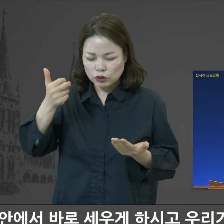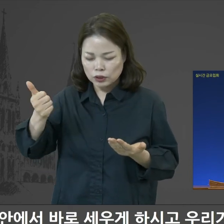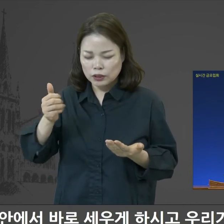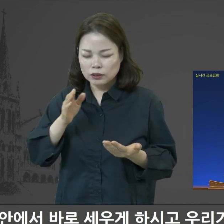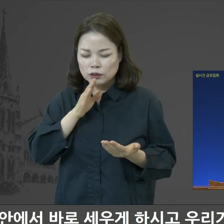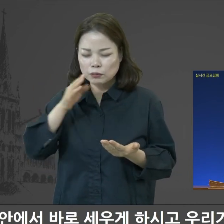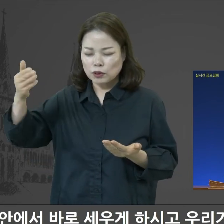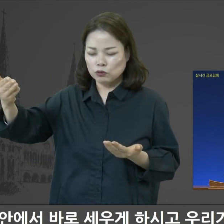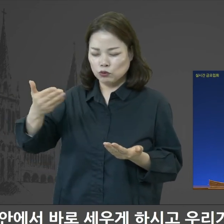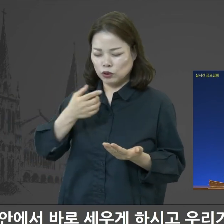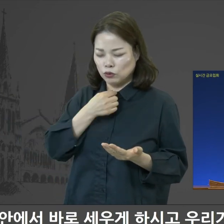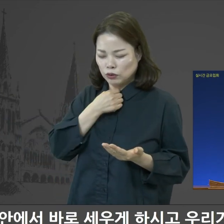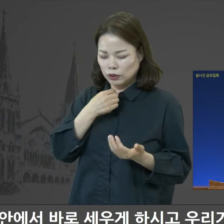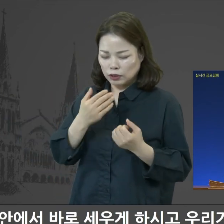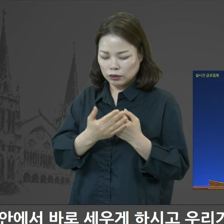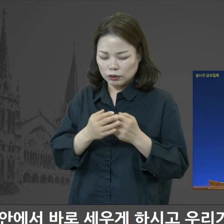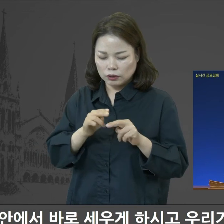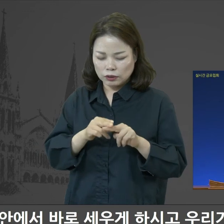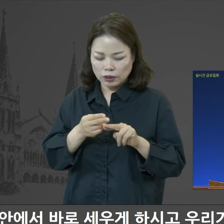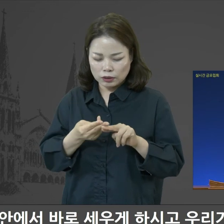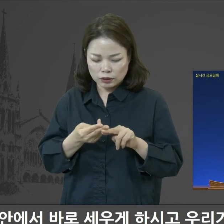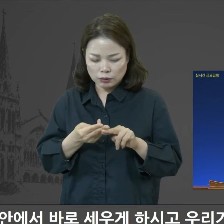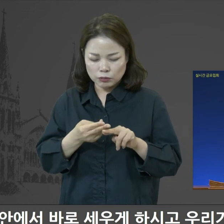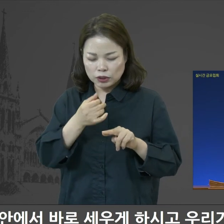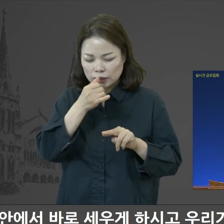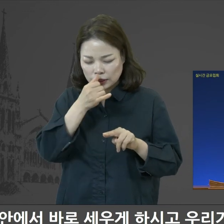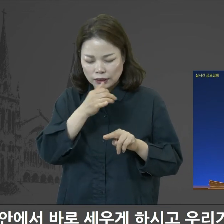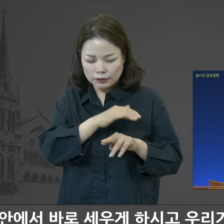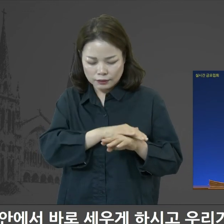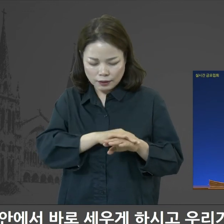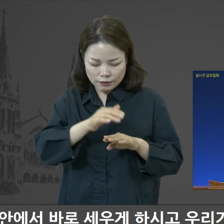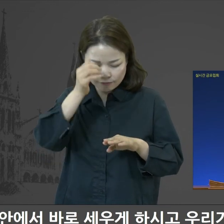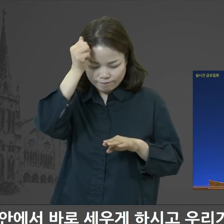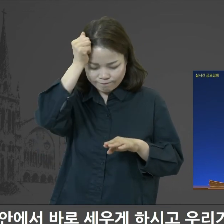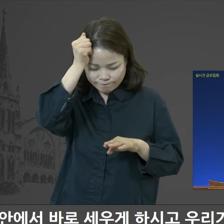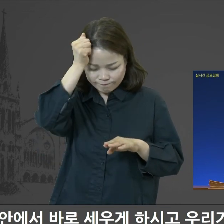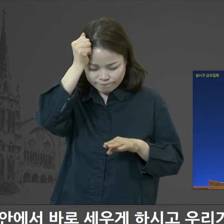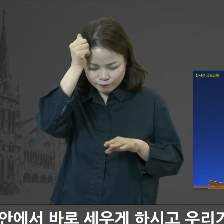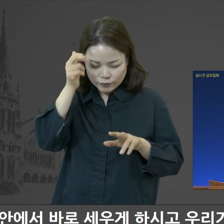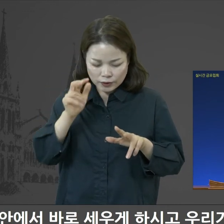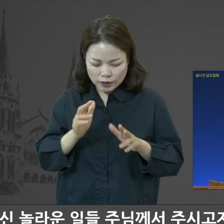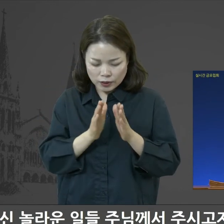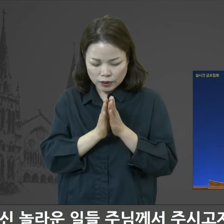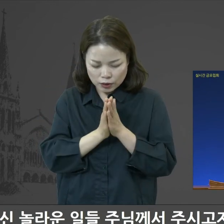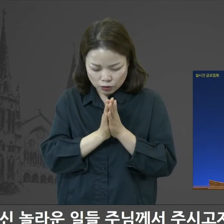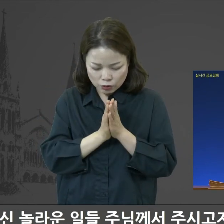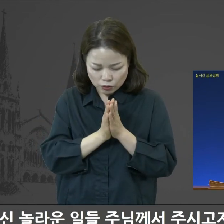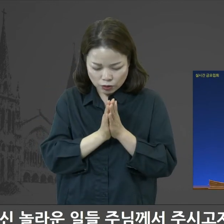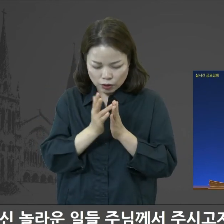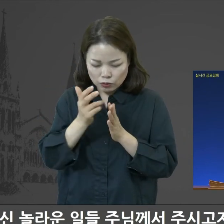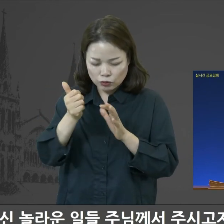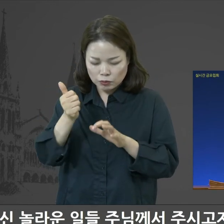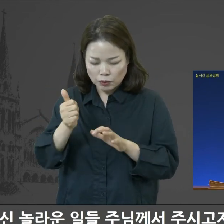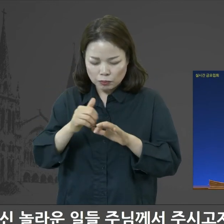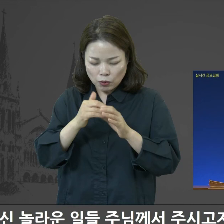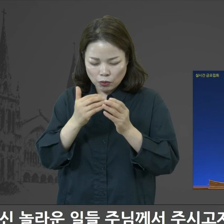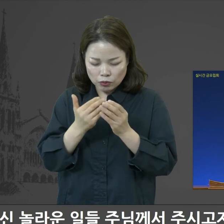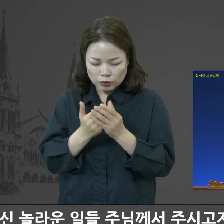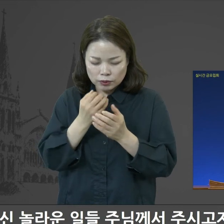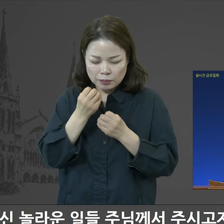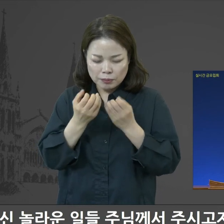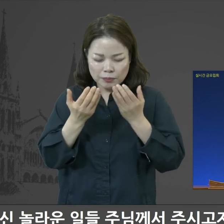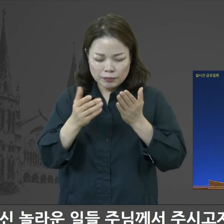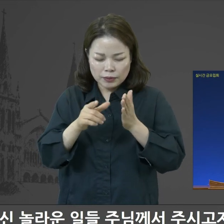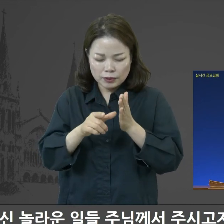정말 주시고자 하시는 은사와 선물이 있는 것들 잘 기억하면서 이제 기도로 나아가 주님 앞에 모든 것을 아뢰할 수